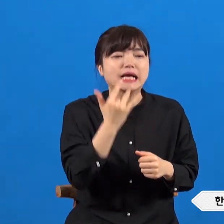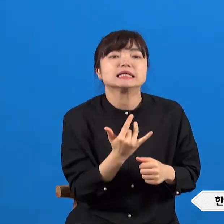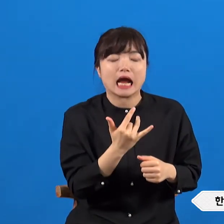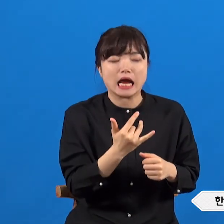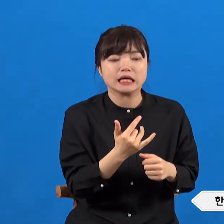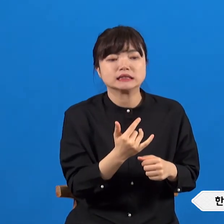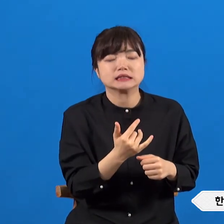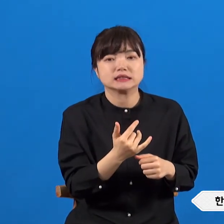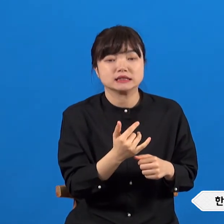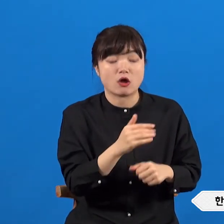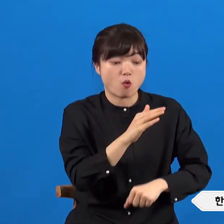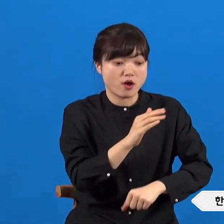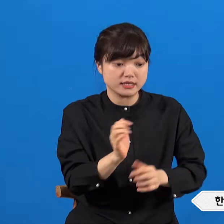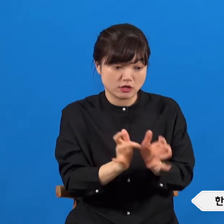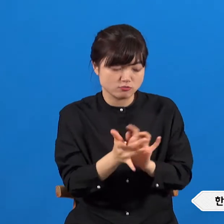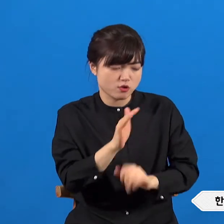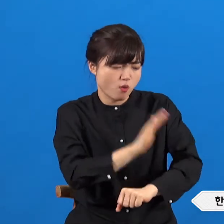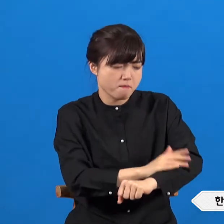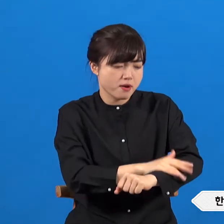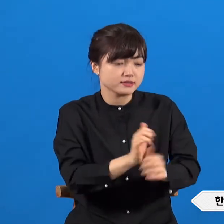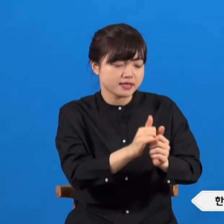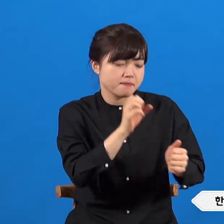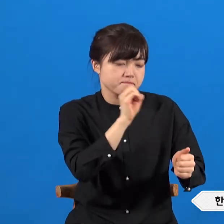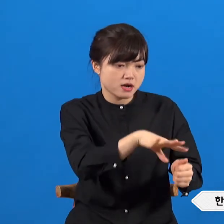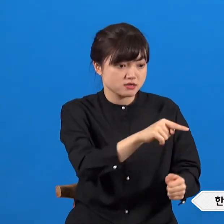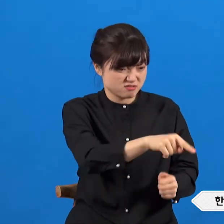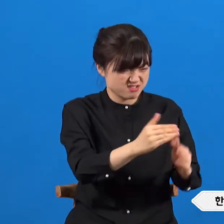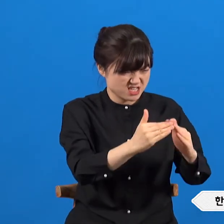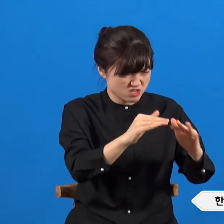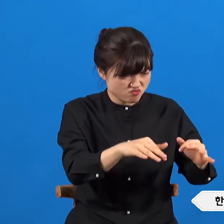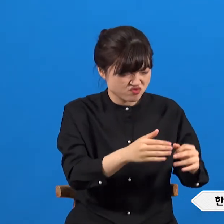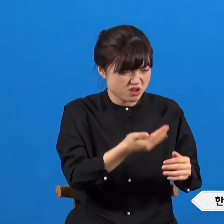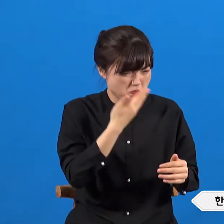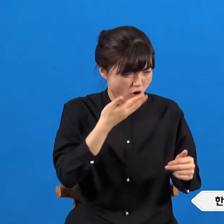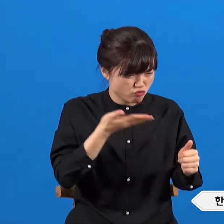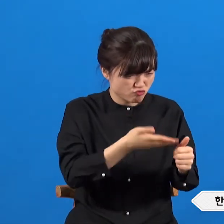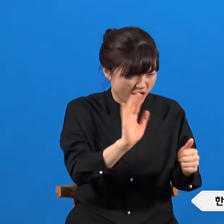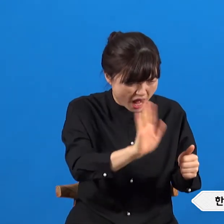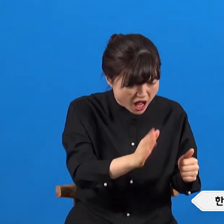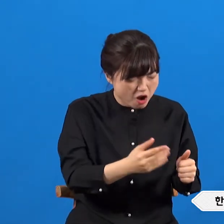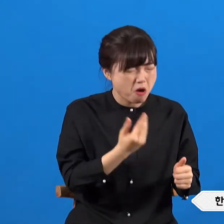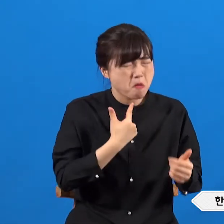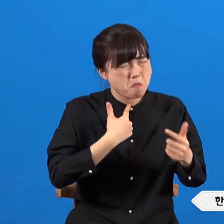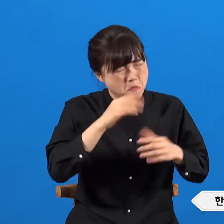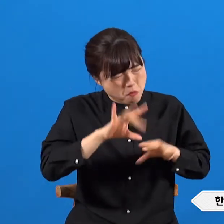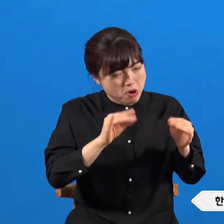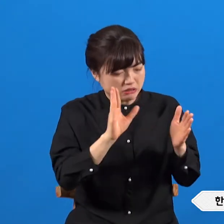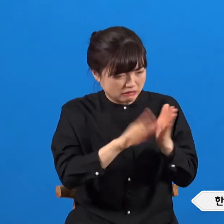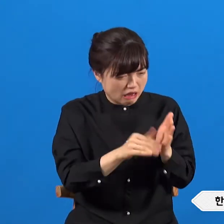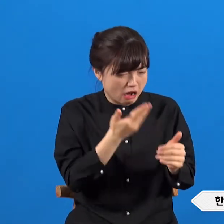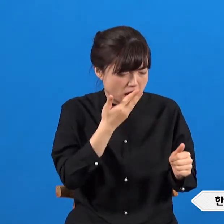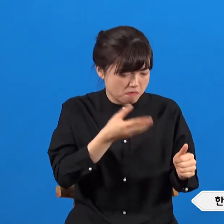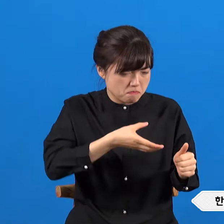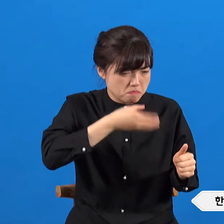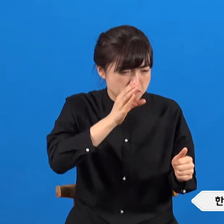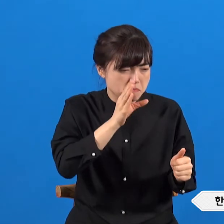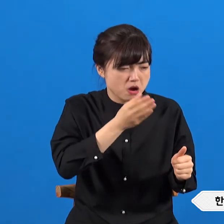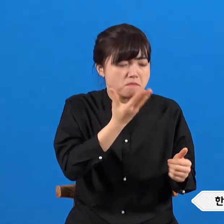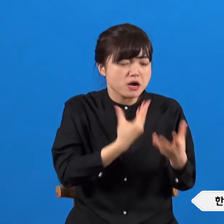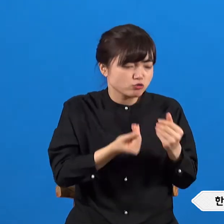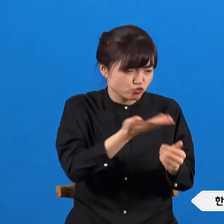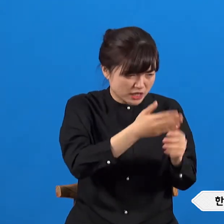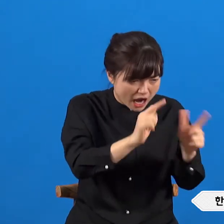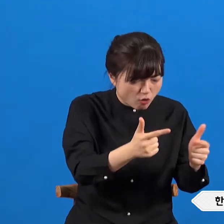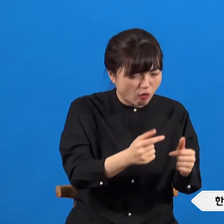예수님이 왼편에 있는 사람들에게 너희들은 이웃이 줄일 때 먹여주지 않았고 목마를 때 마셔주지 않았고 헐벗을